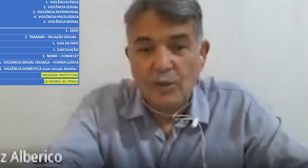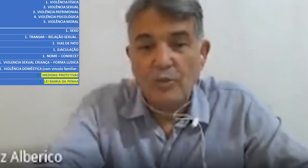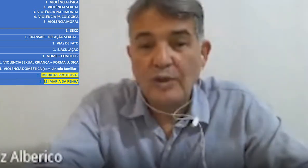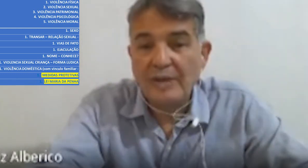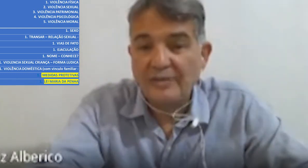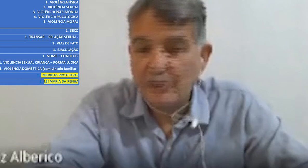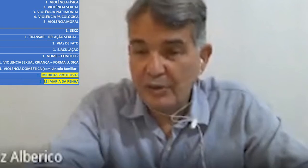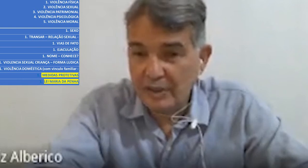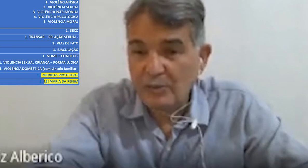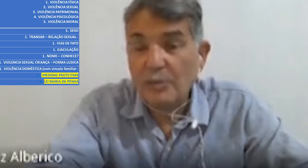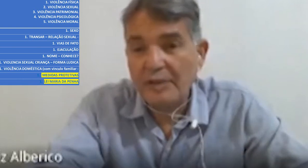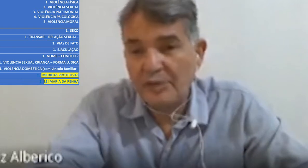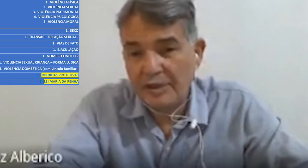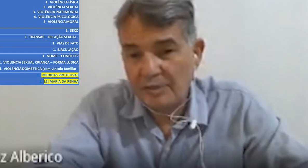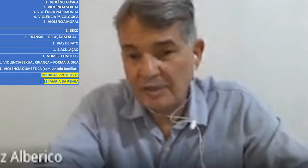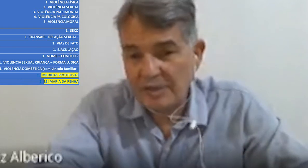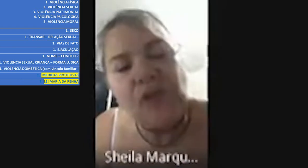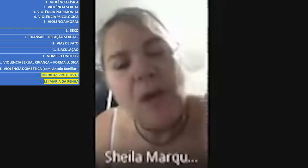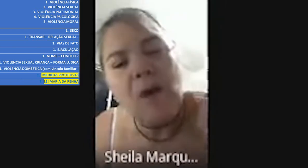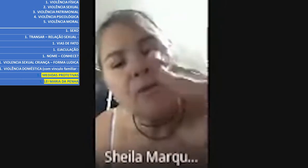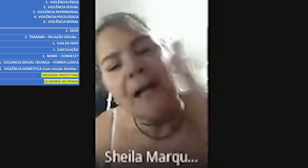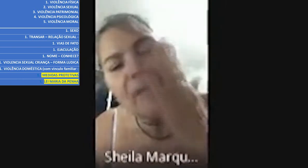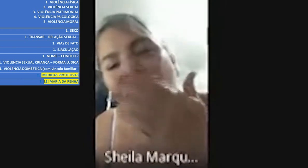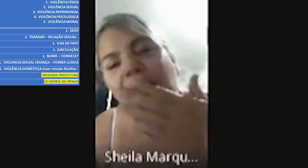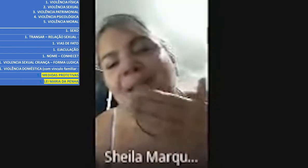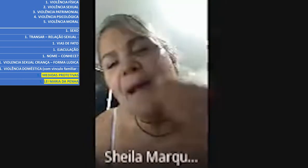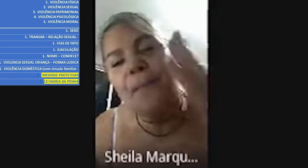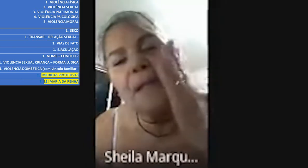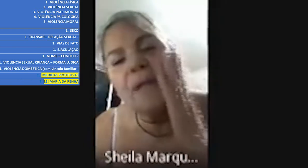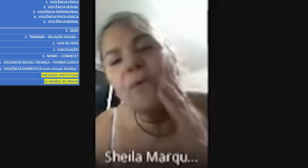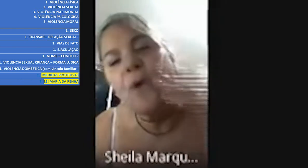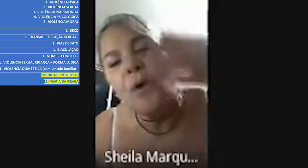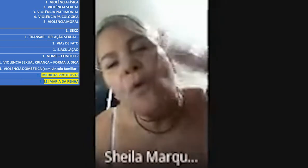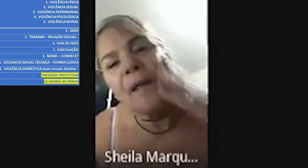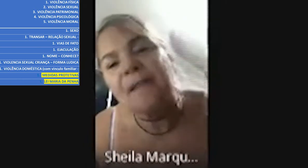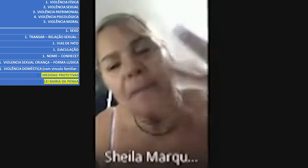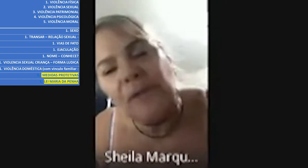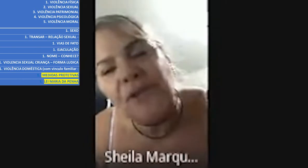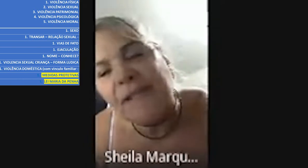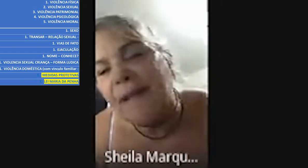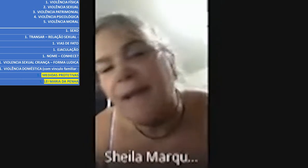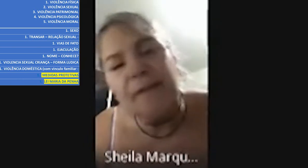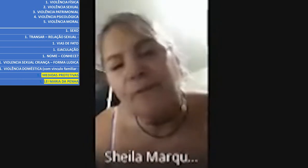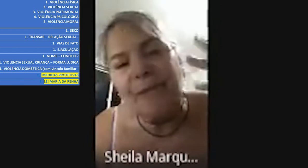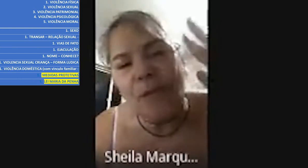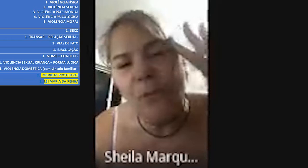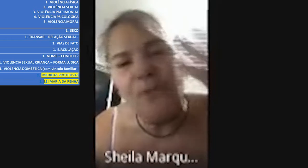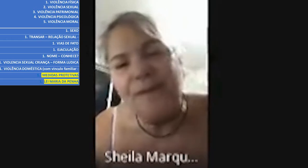como ela foi, como é que foi que Nem o aconteceu. gestual, no caso de passar a mão, ou passar a mão na genitália, não tem como fazer